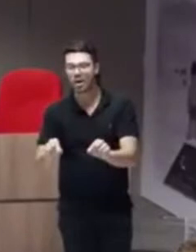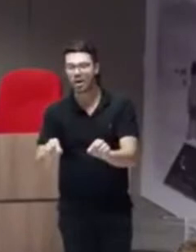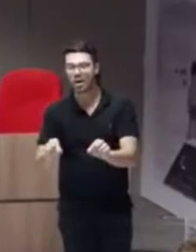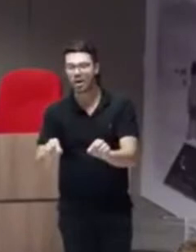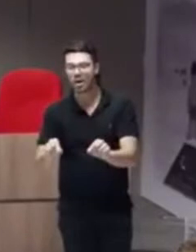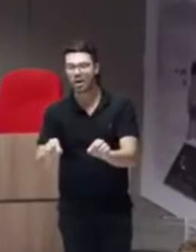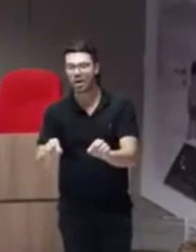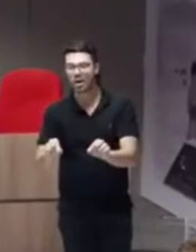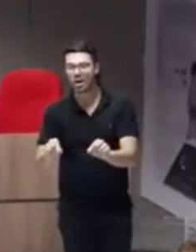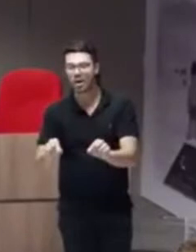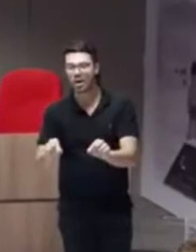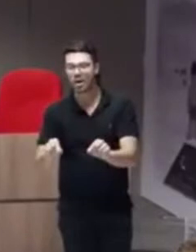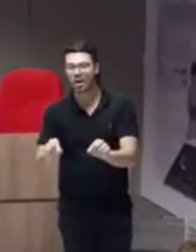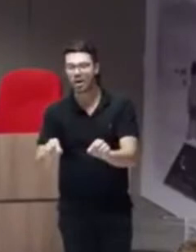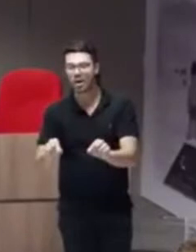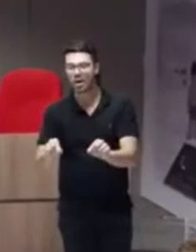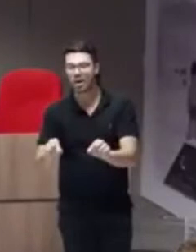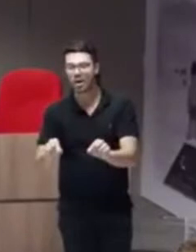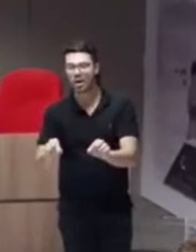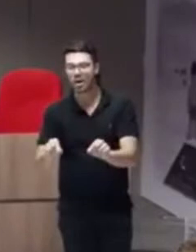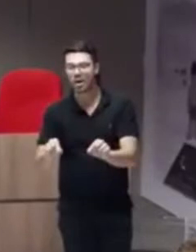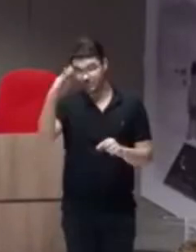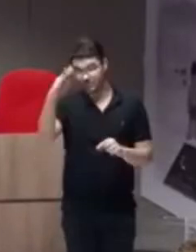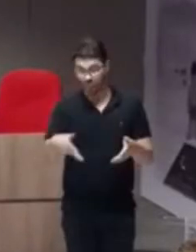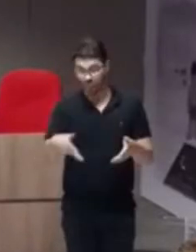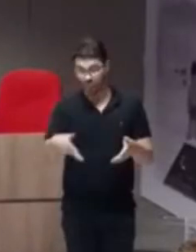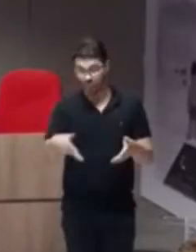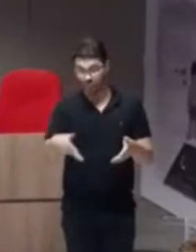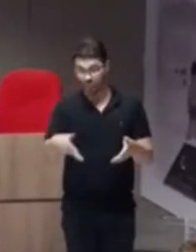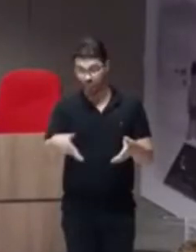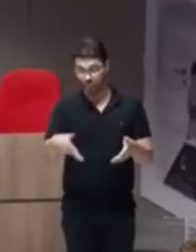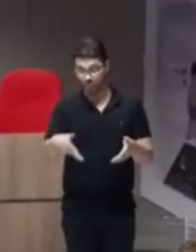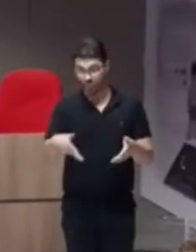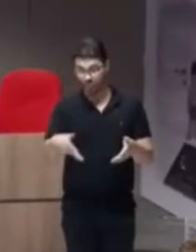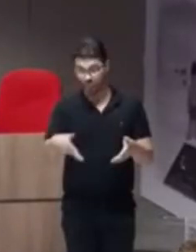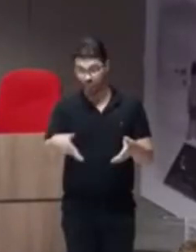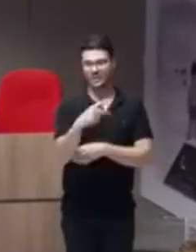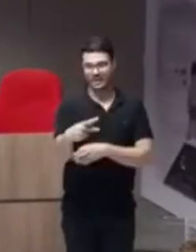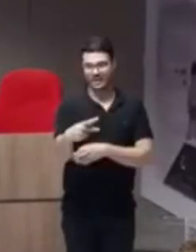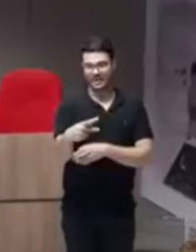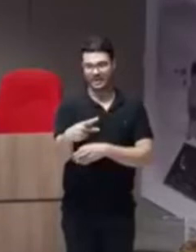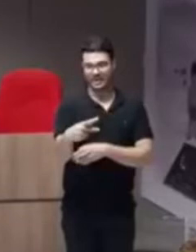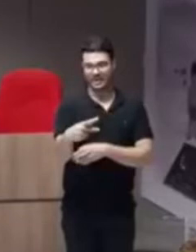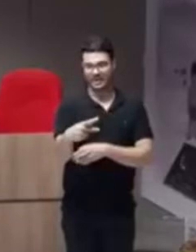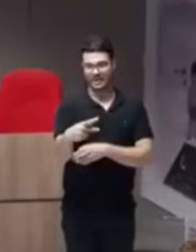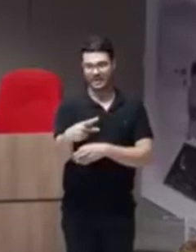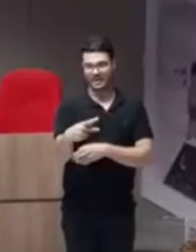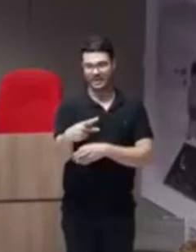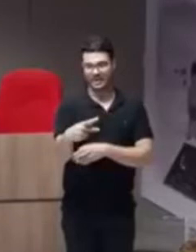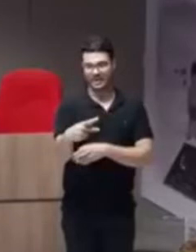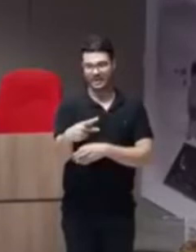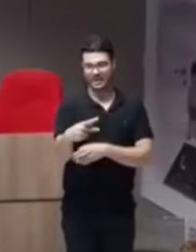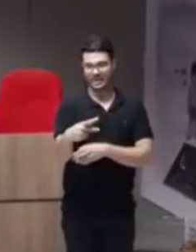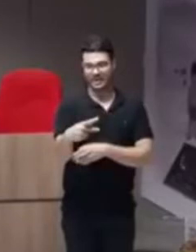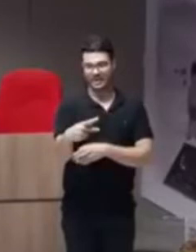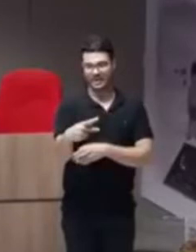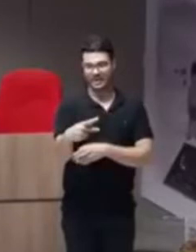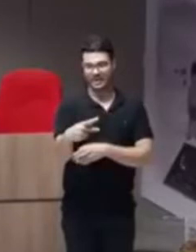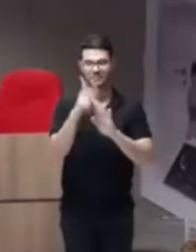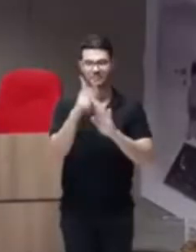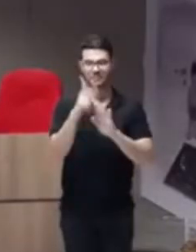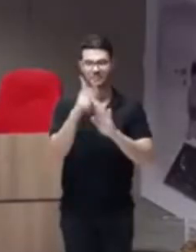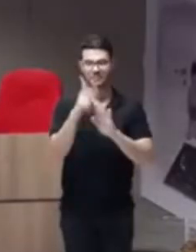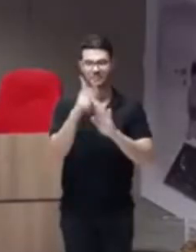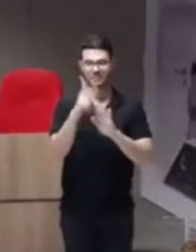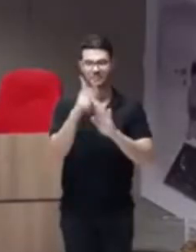administração pública. Atualmente, a CONAP foca a sua atuação em 3 eixos. O projeto Saúde